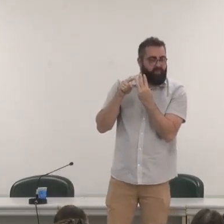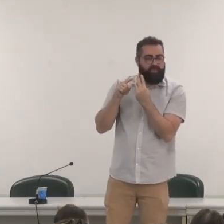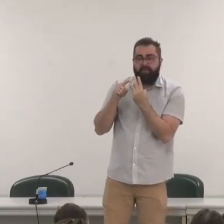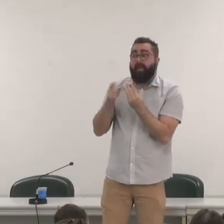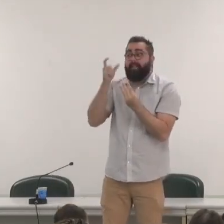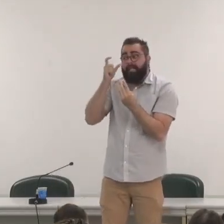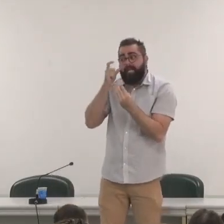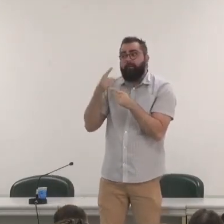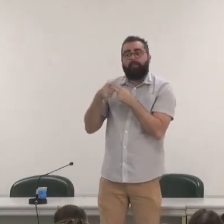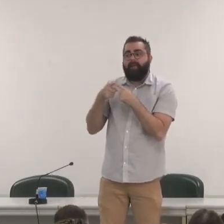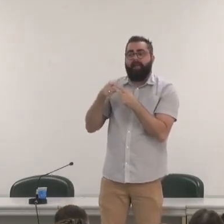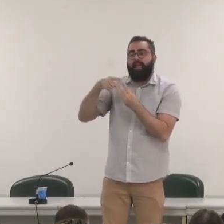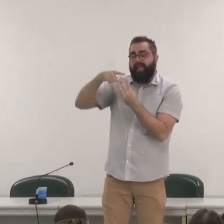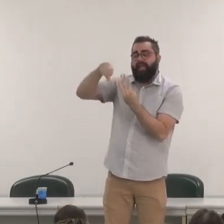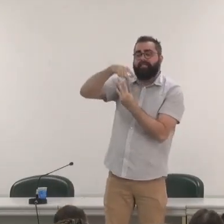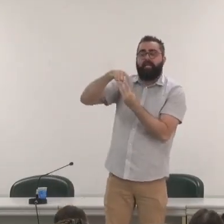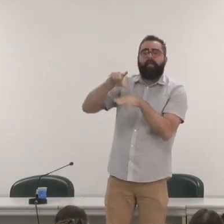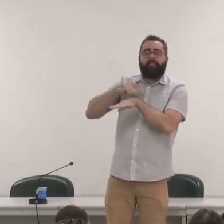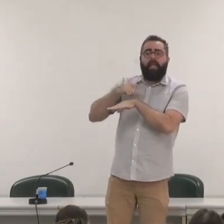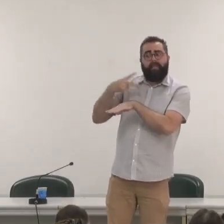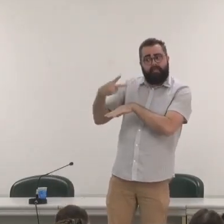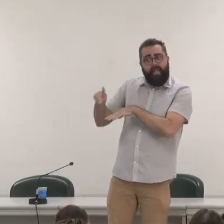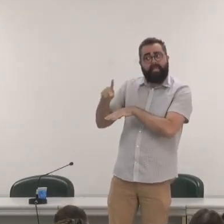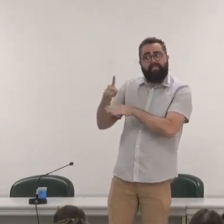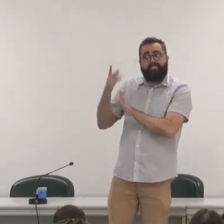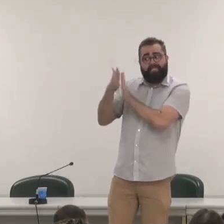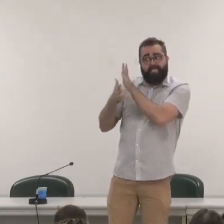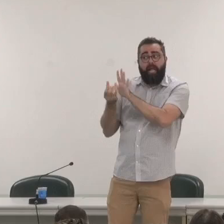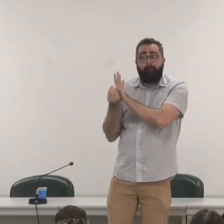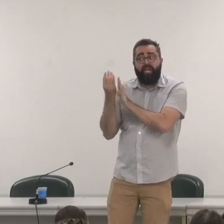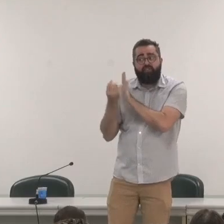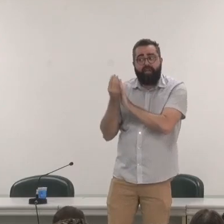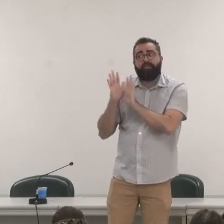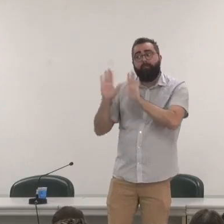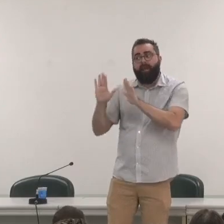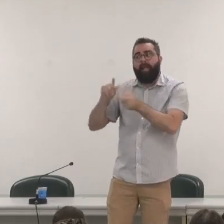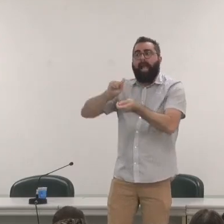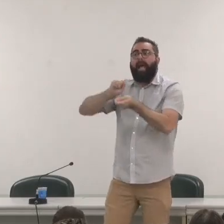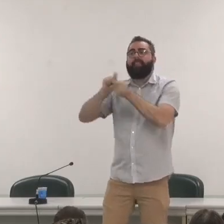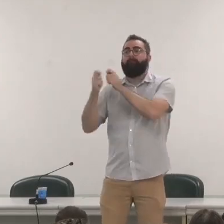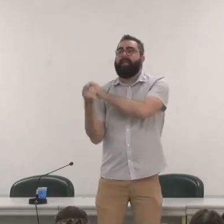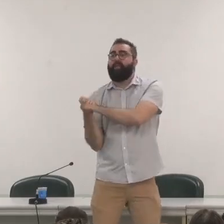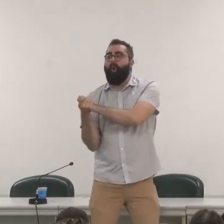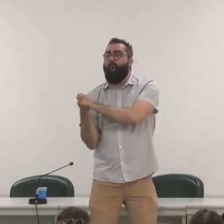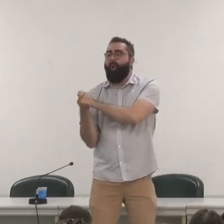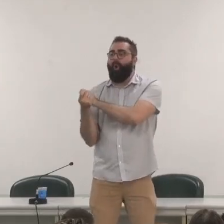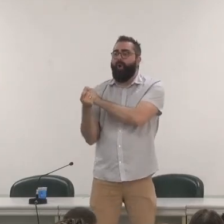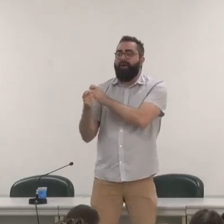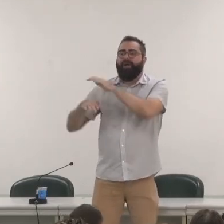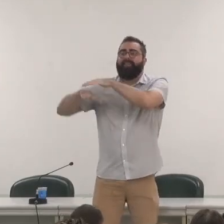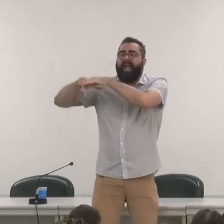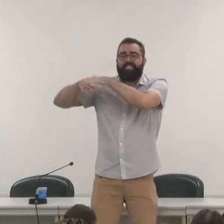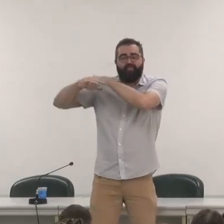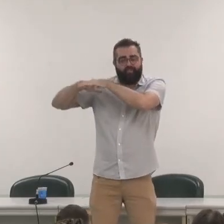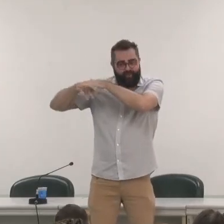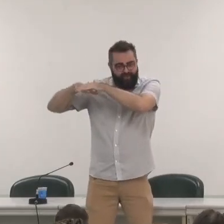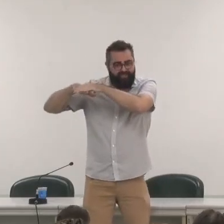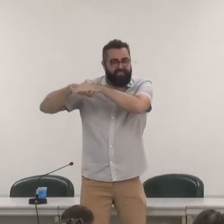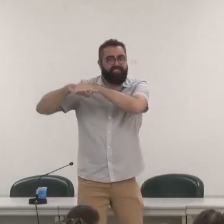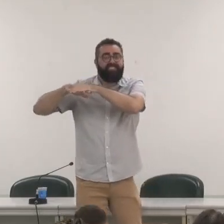cega tardiamente, ela adquiriu uma cegueira. E aí eles têm a sua língua de sinais emergente, mas